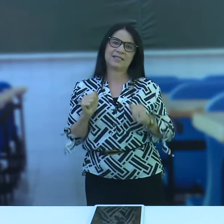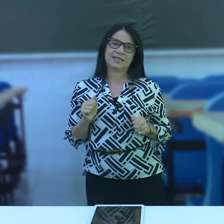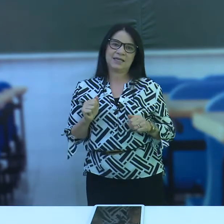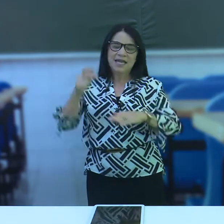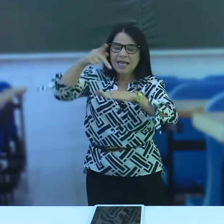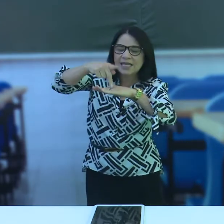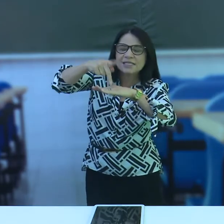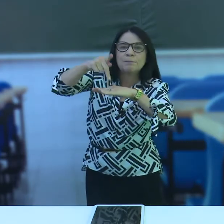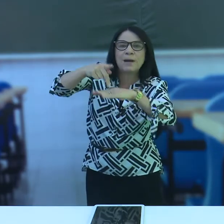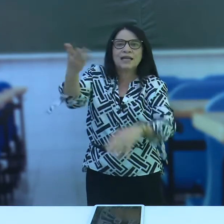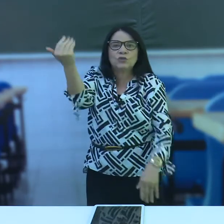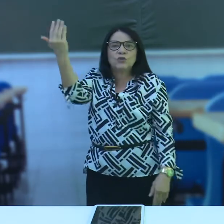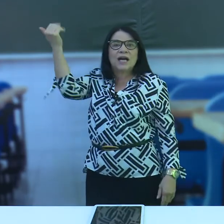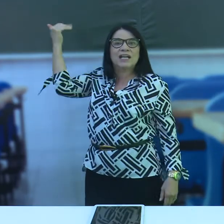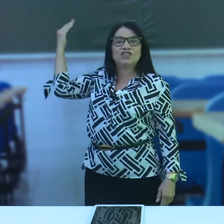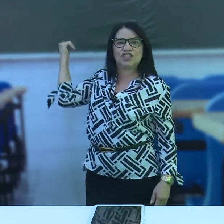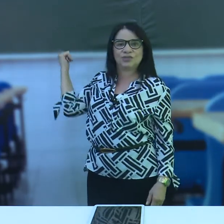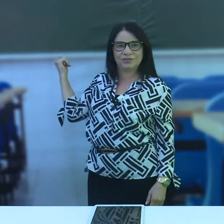aliança, esse pacto antigo.